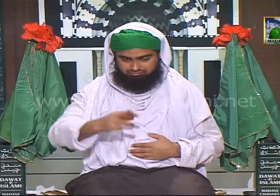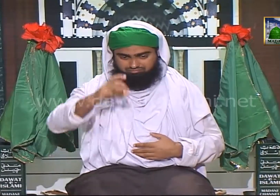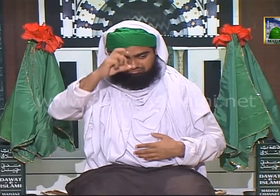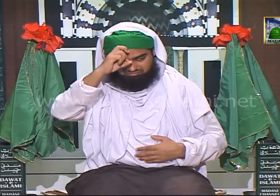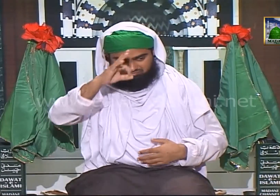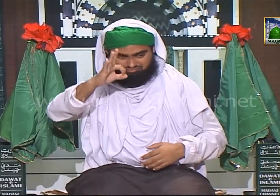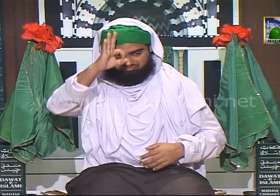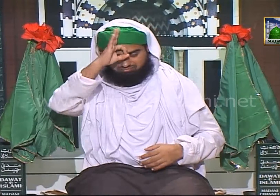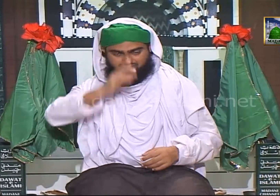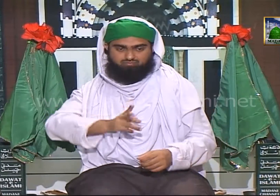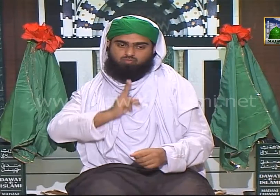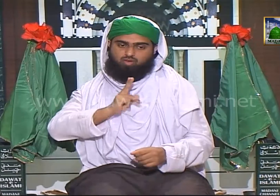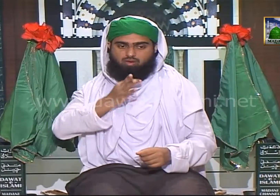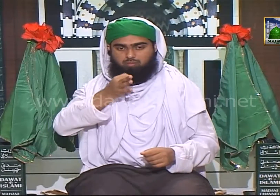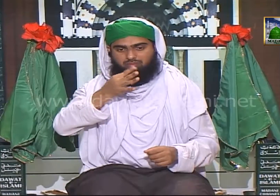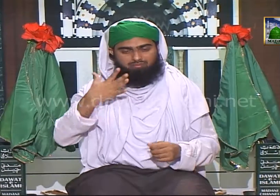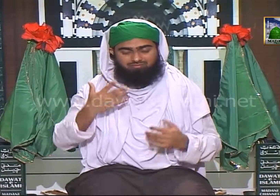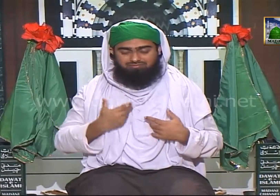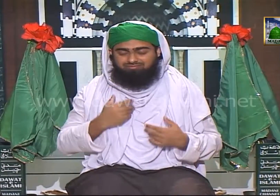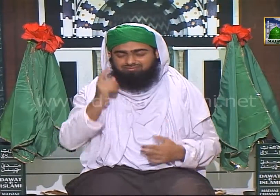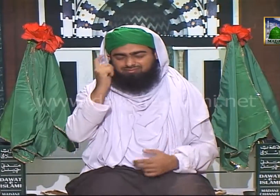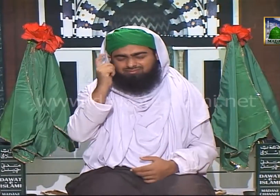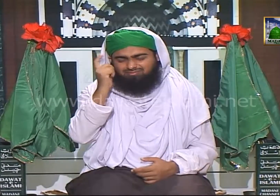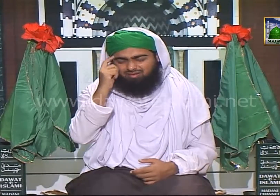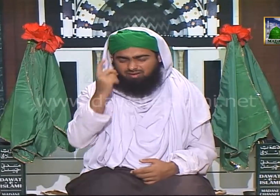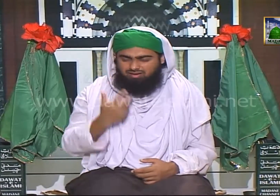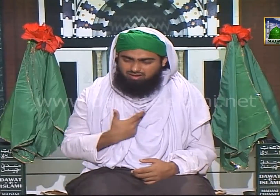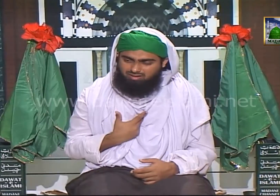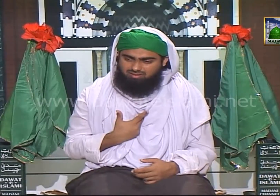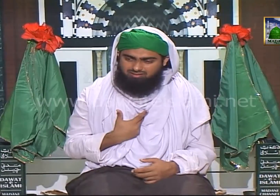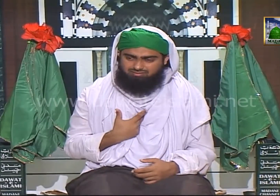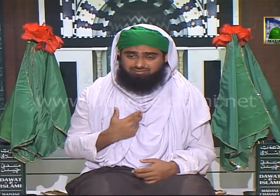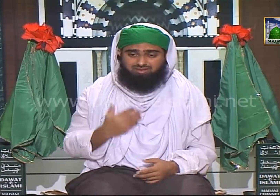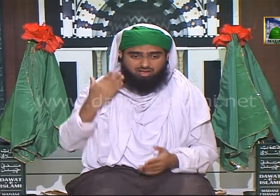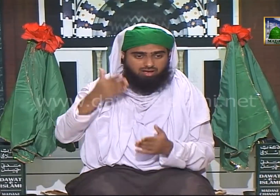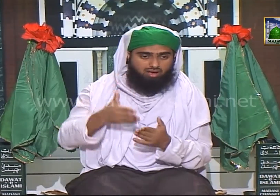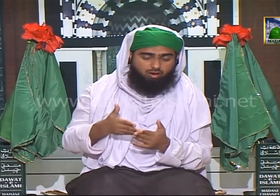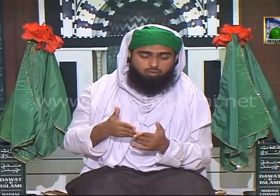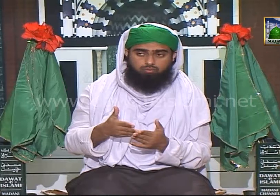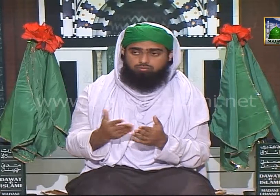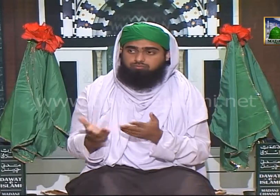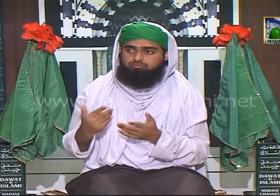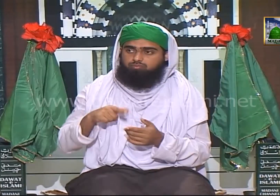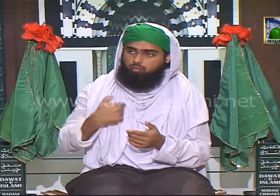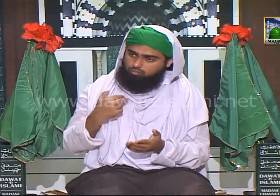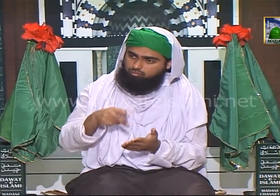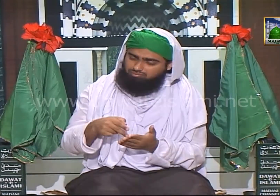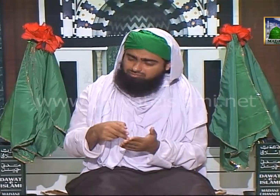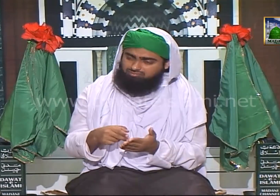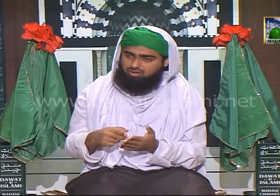बयान। तो फौरन मेरे ज़हन में ये बात आएगी कि ये गाड़ी भेजेगा या नहीं भेजेगा, बंदा मुझे लेने के लिए आएगा या नहीं आएगा। तो ये मेरी अना हुई